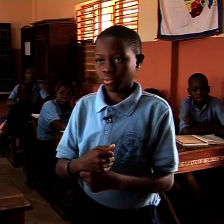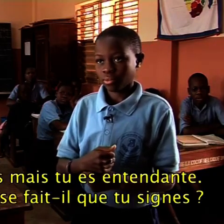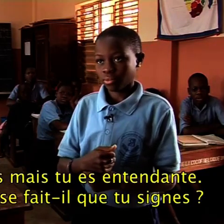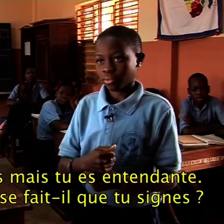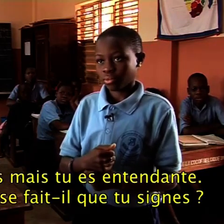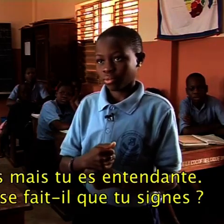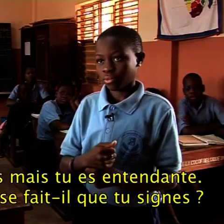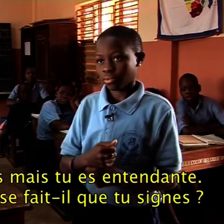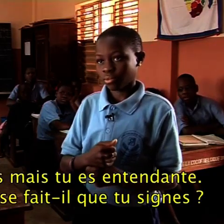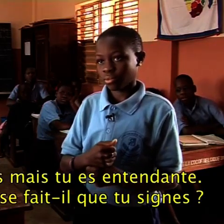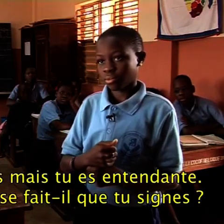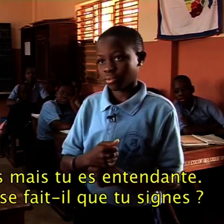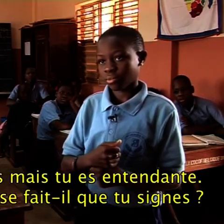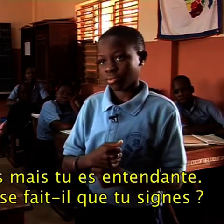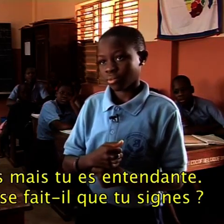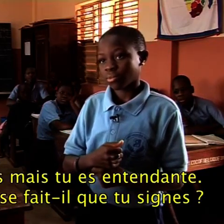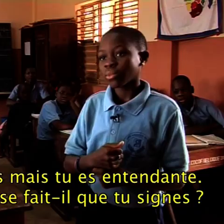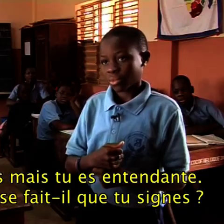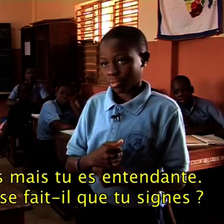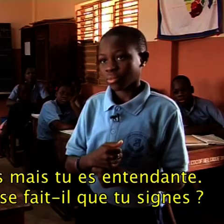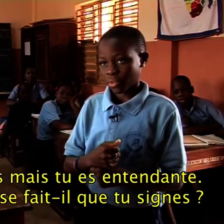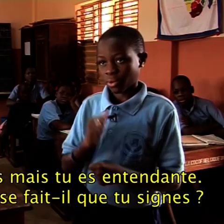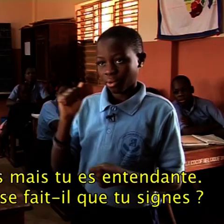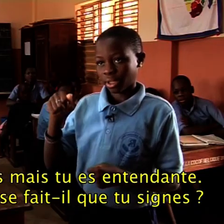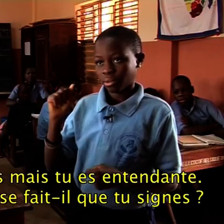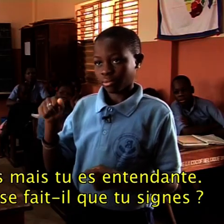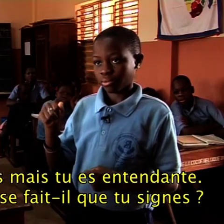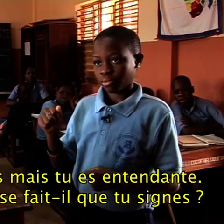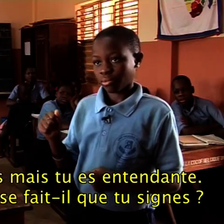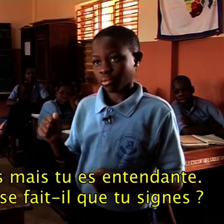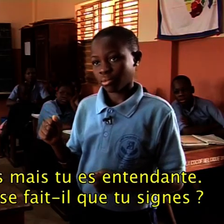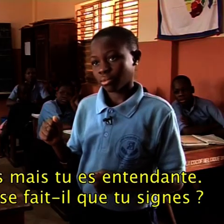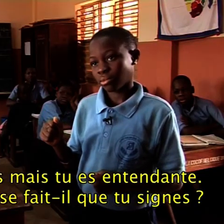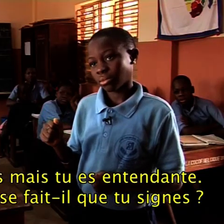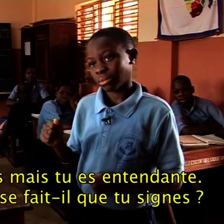Alors tu signes, mais tu es entendant, tu parles. Explique-moi comment se